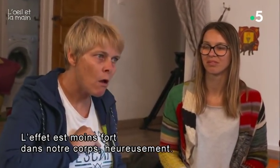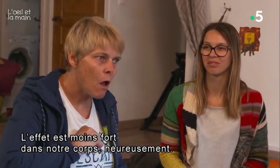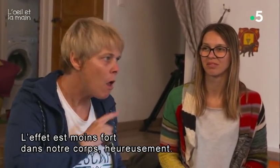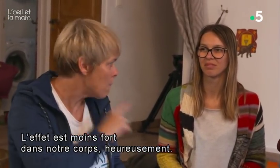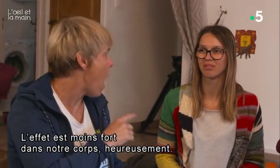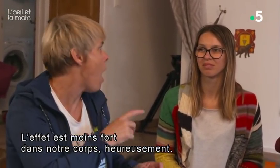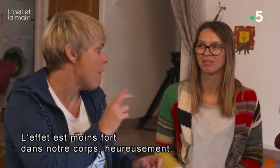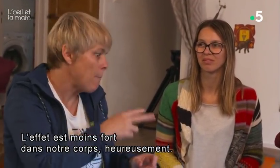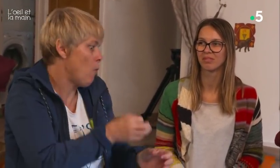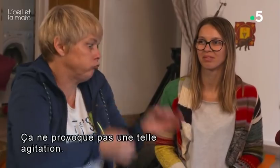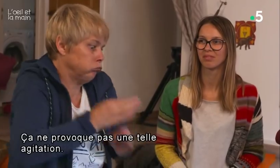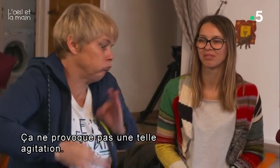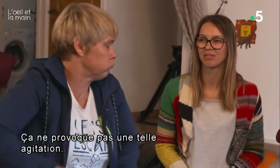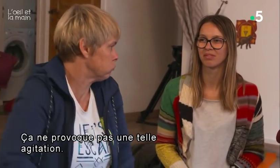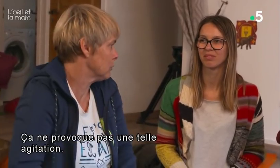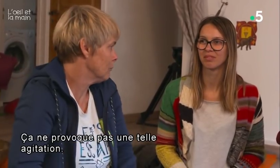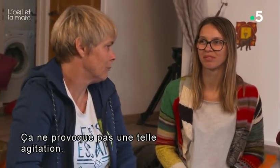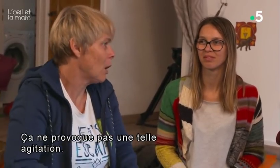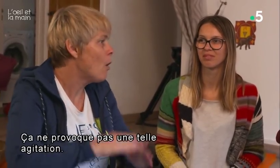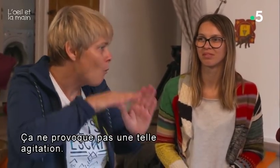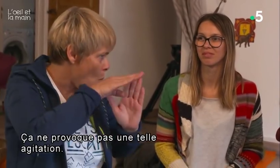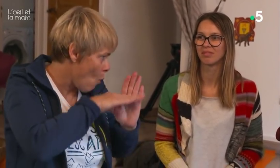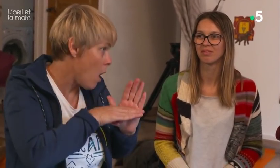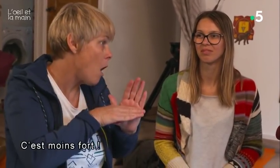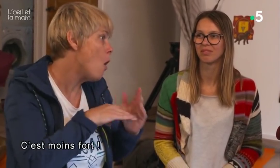heureusement. Ça ne provoque pas une telle agitation, c'est moins fort.